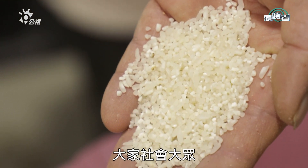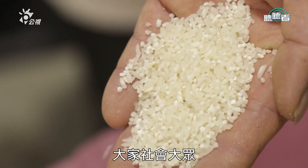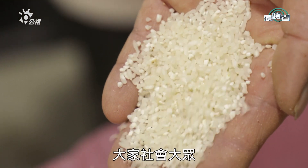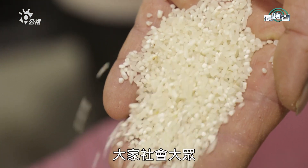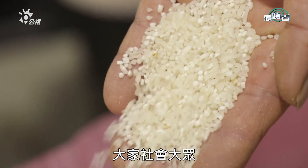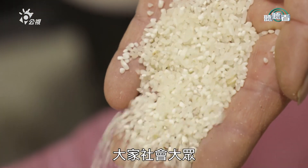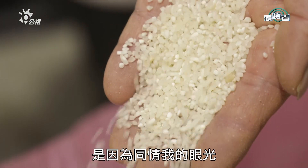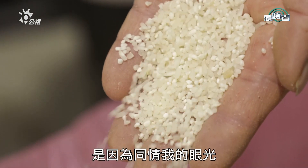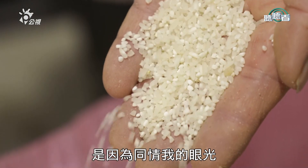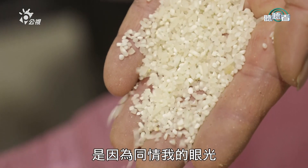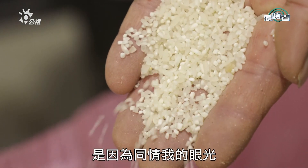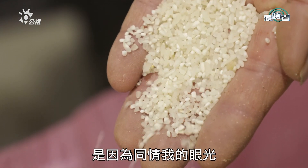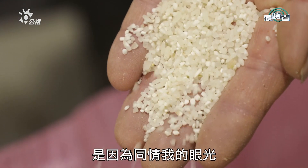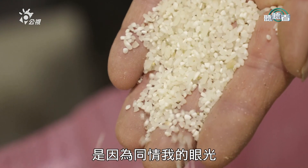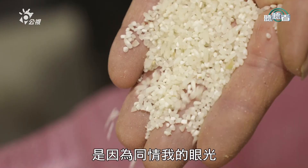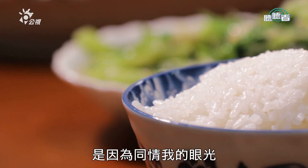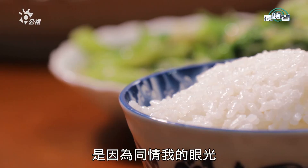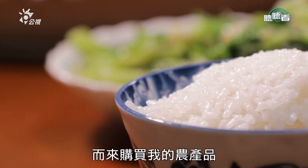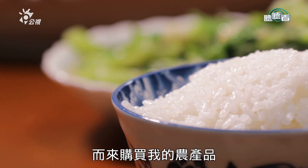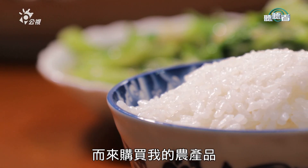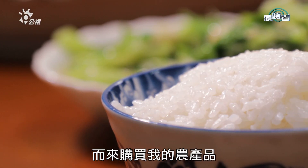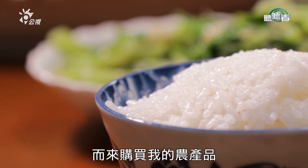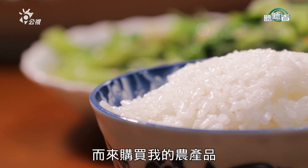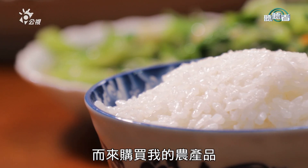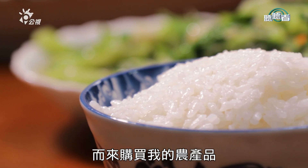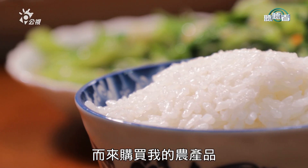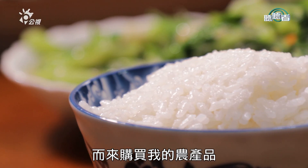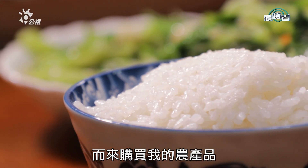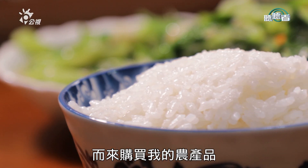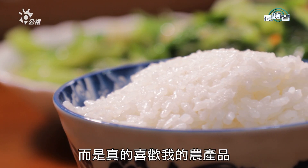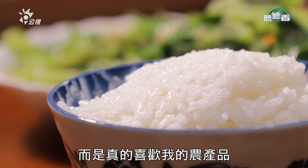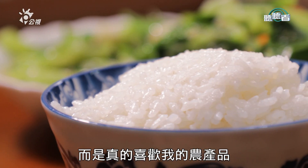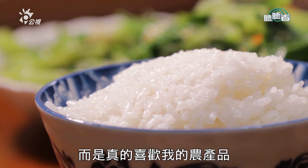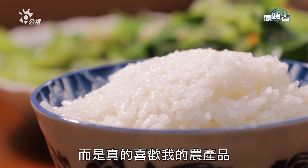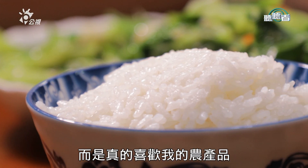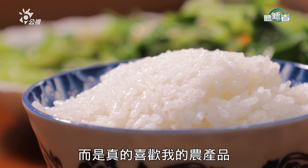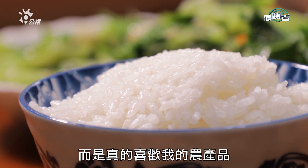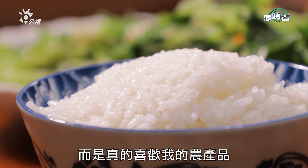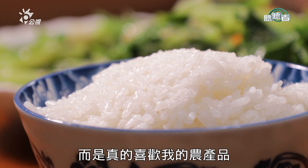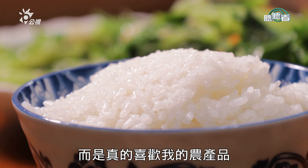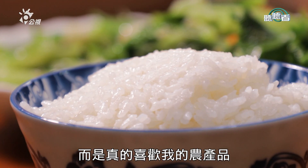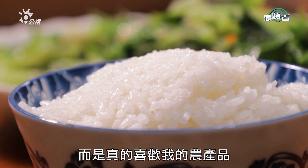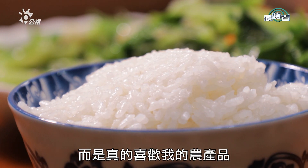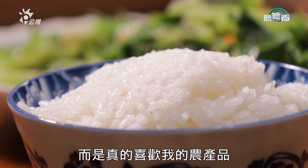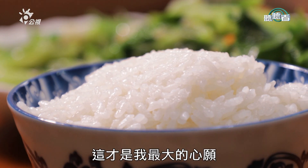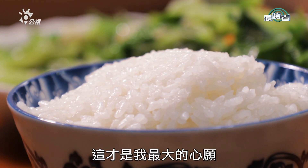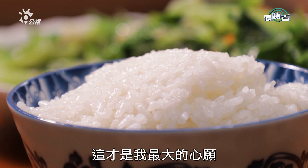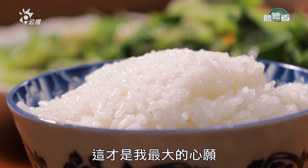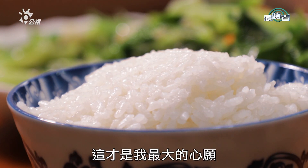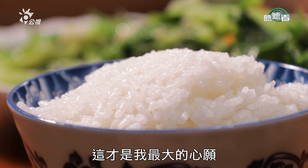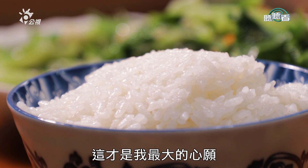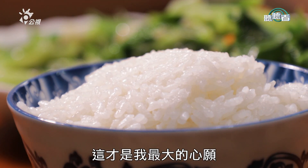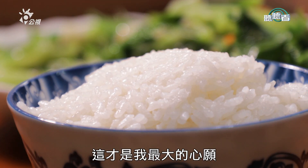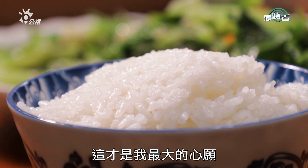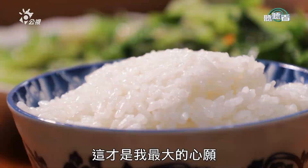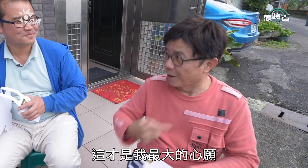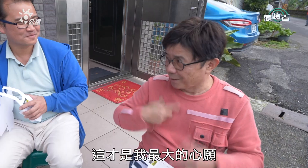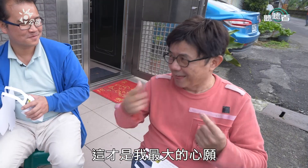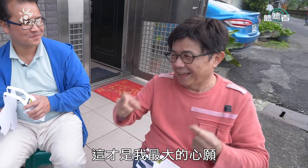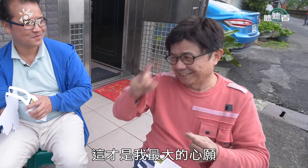家社会大众是因为同情我的眼光而来购买我的农产品，而是真的喜欢我的农产品，这才是我最大的心愿。